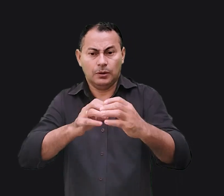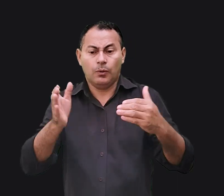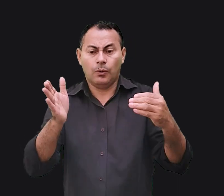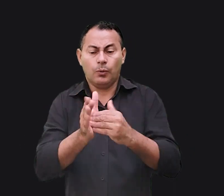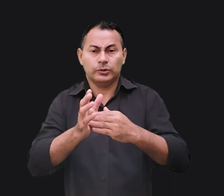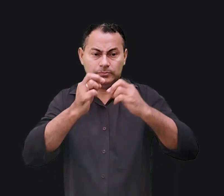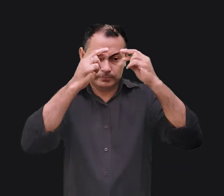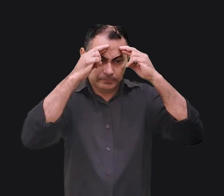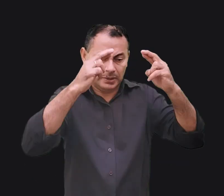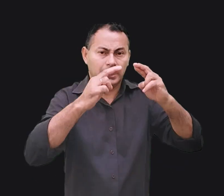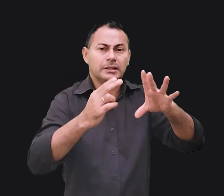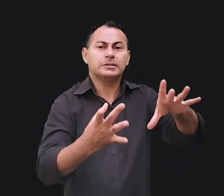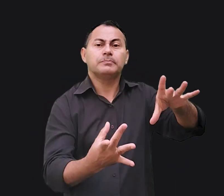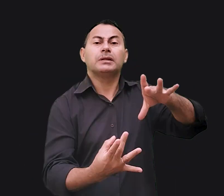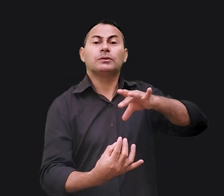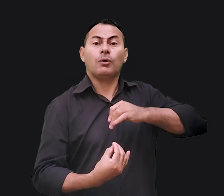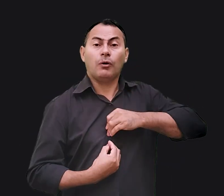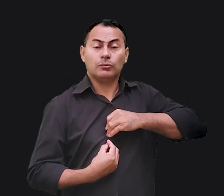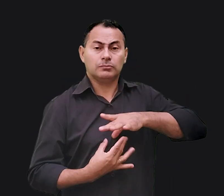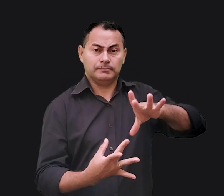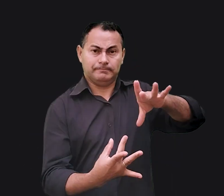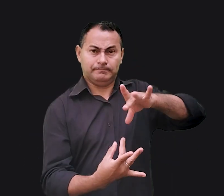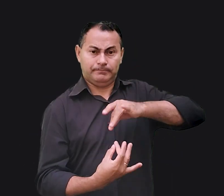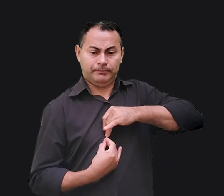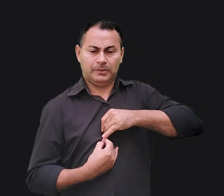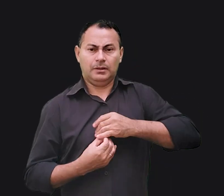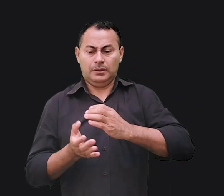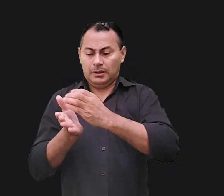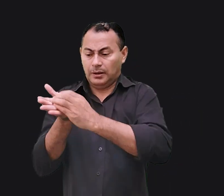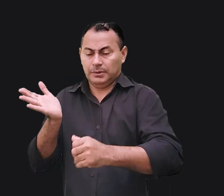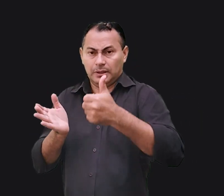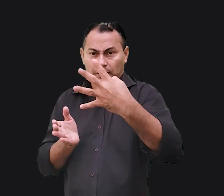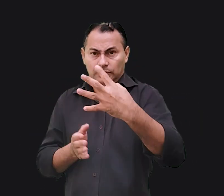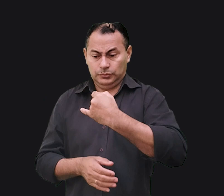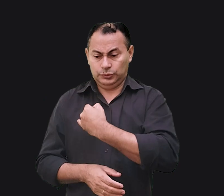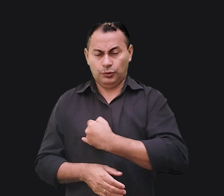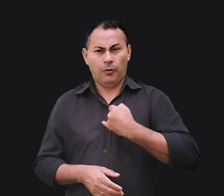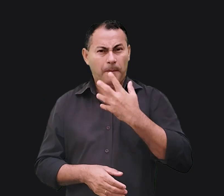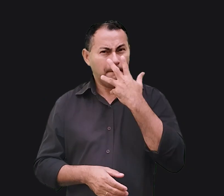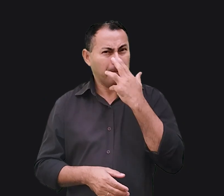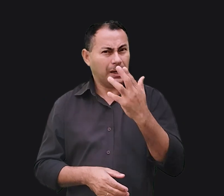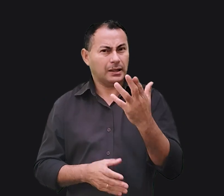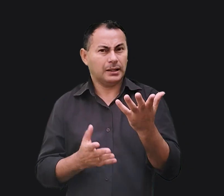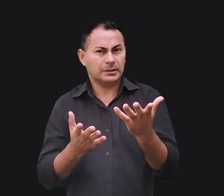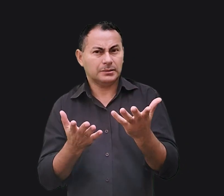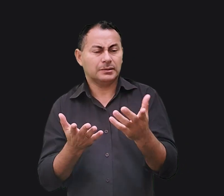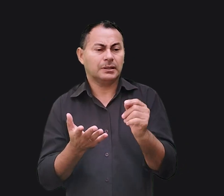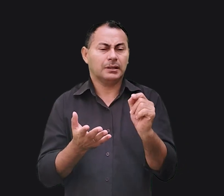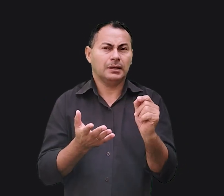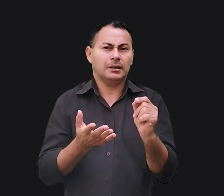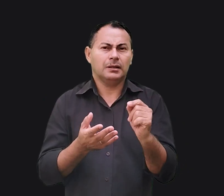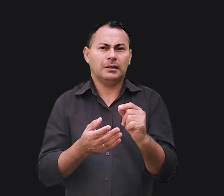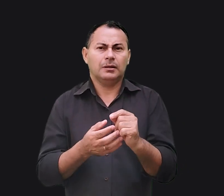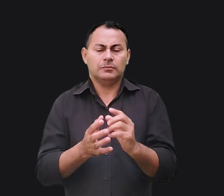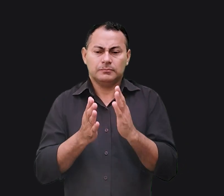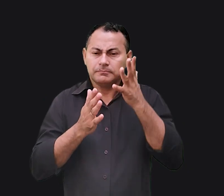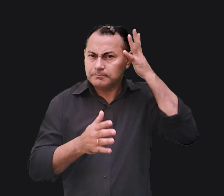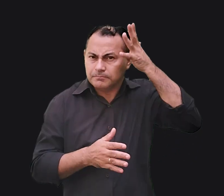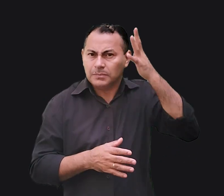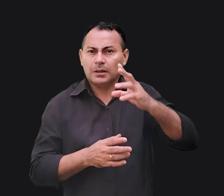último retiro espiritual. O capítulo 14 de João até parece que foi um sermão